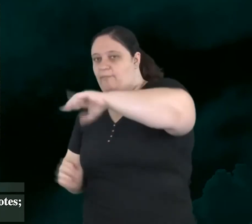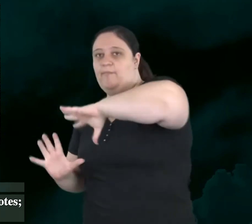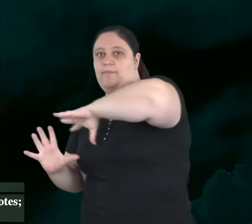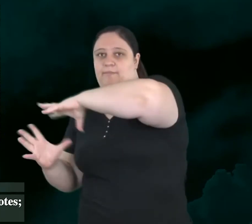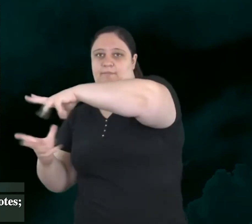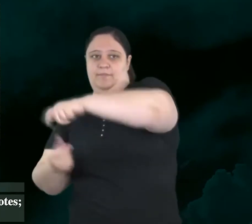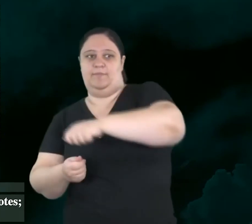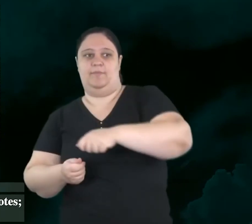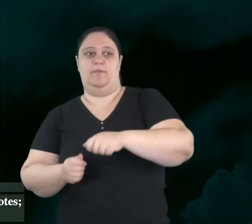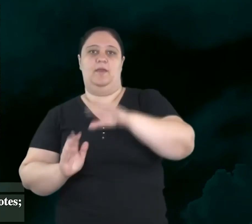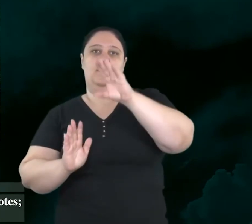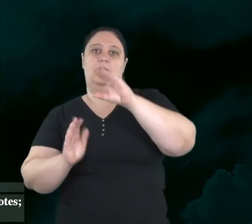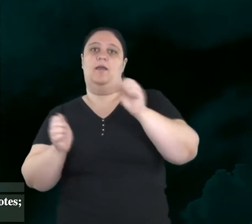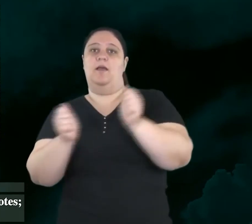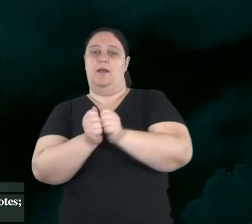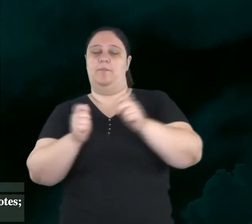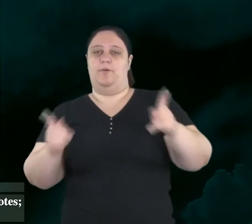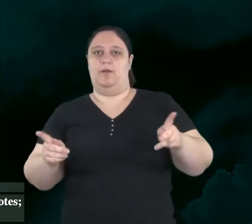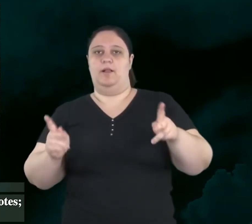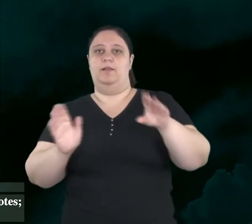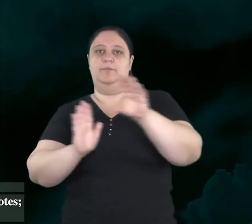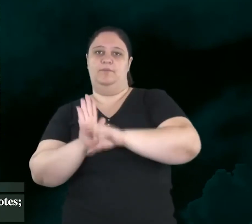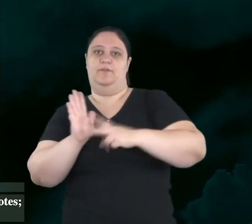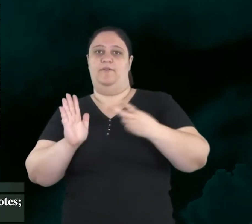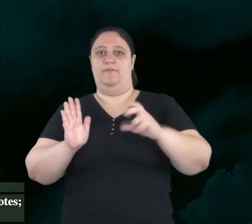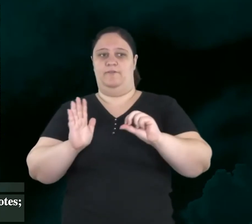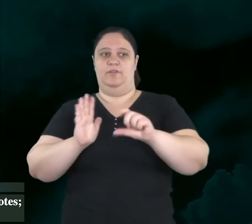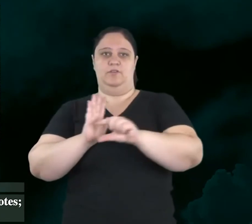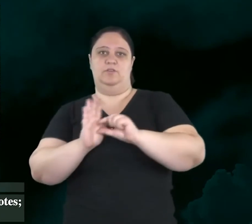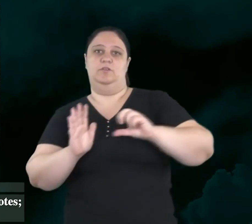de Apocalipse, versículo 6, como diz?